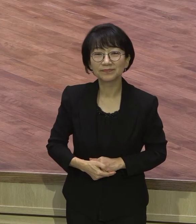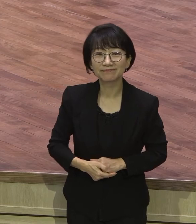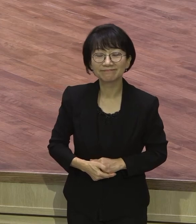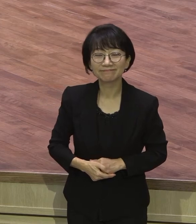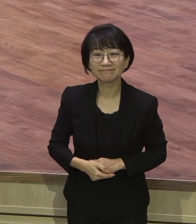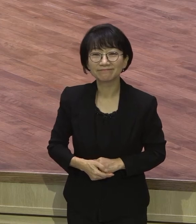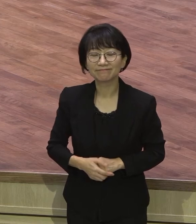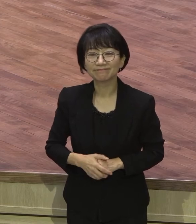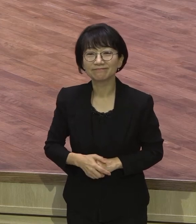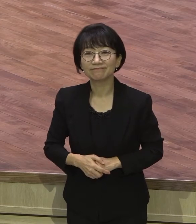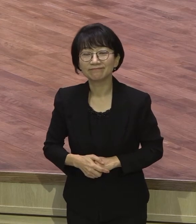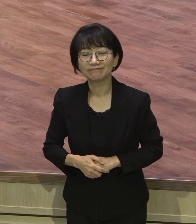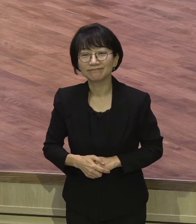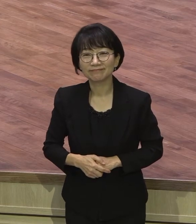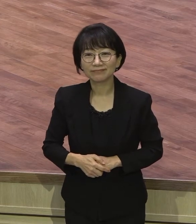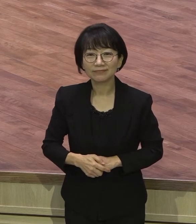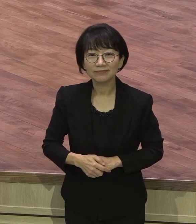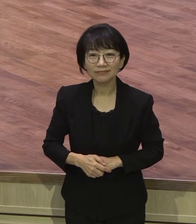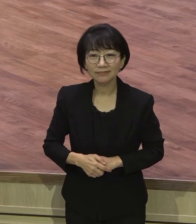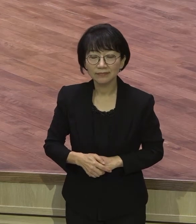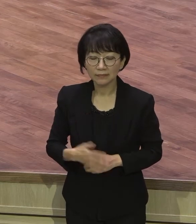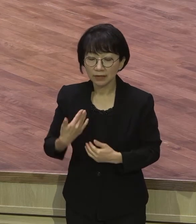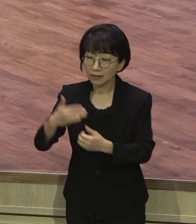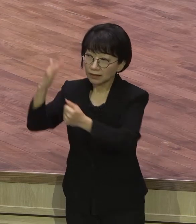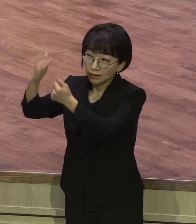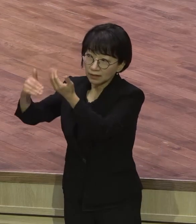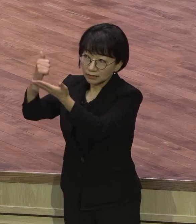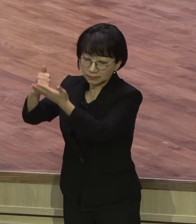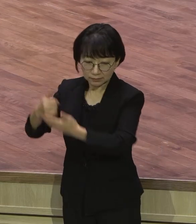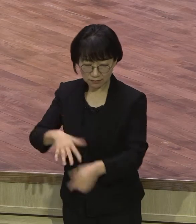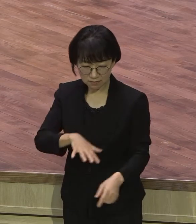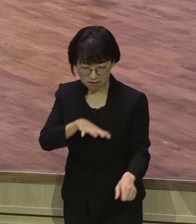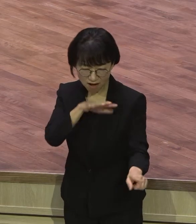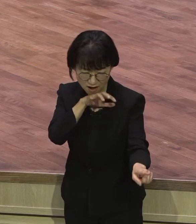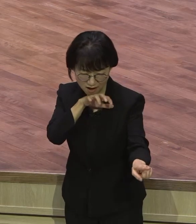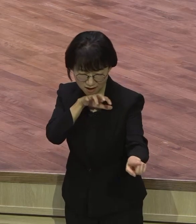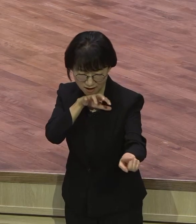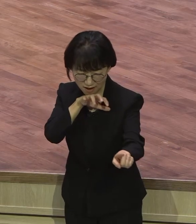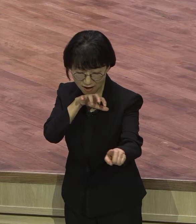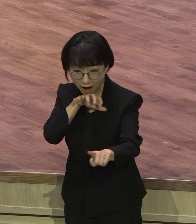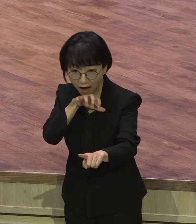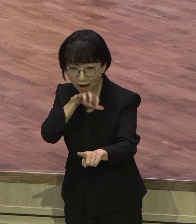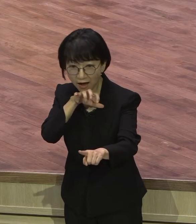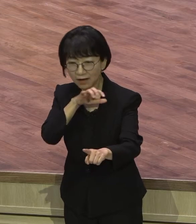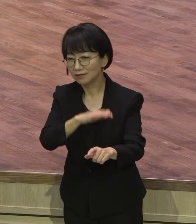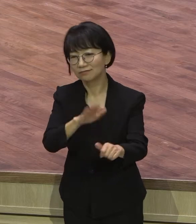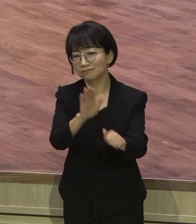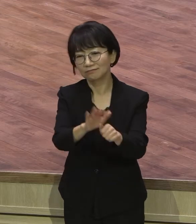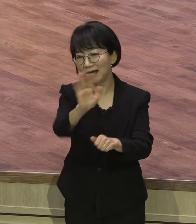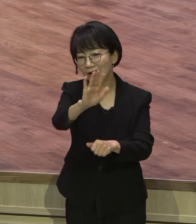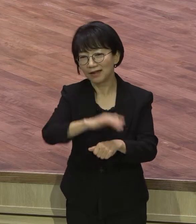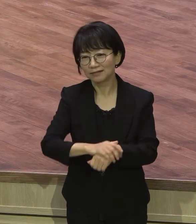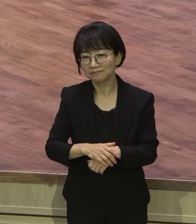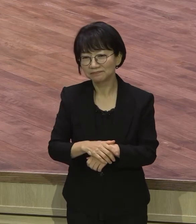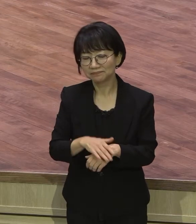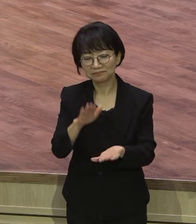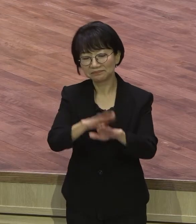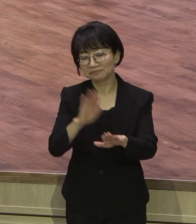아주 의미 있는 표현이죠. 하나님이 불평하는 원망하는 그 모임에는 안 계시는 거예요.